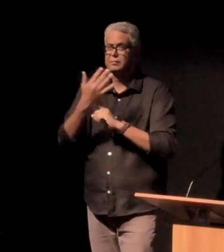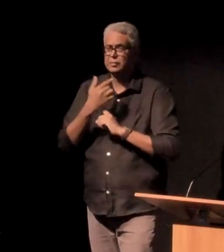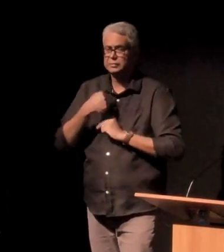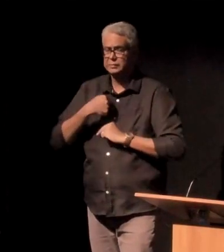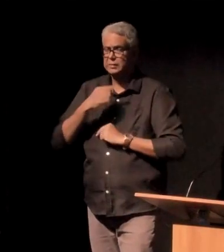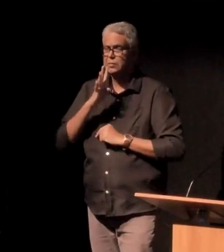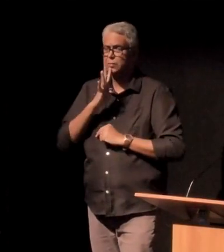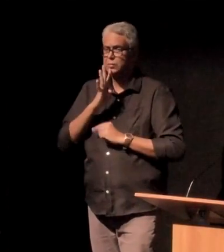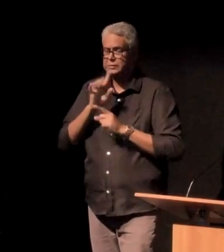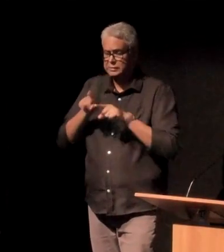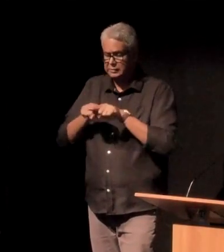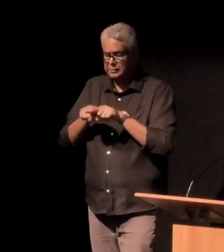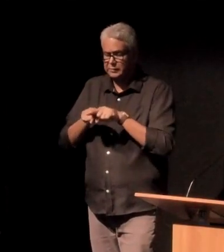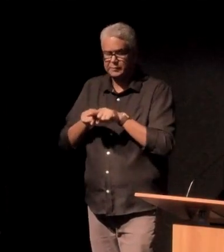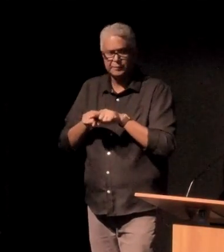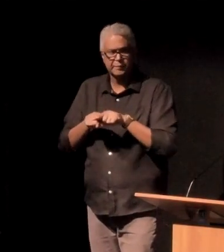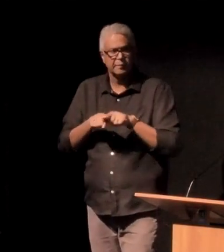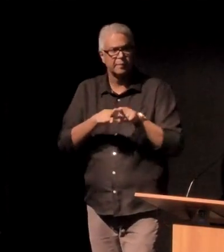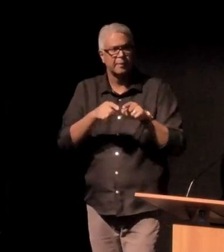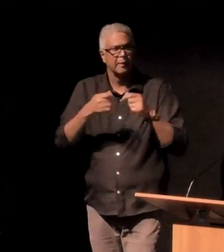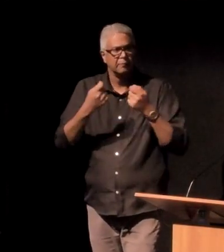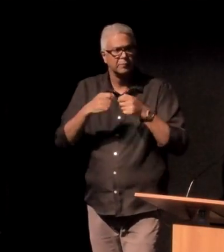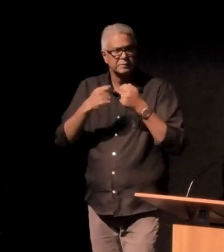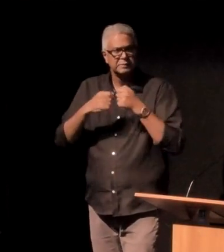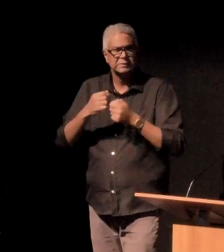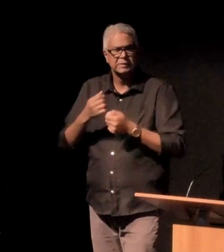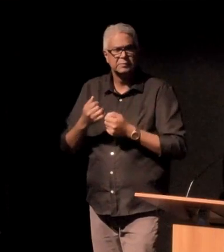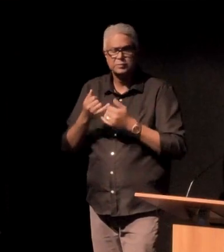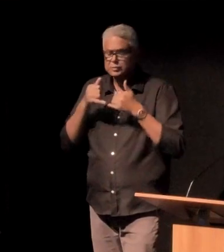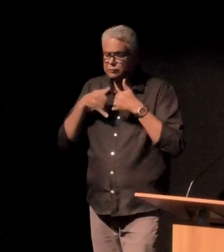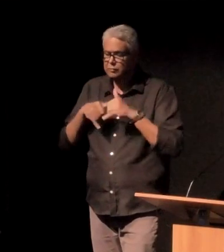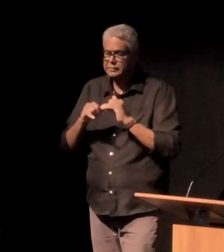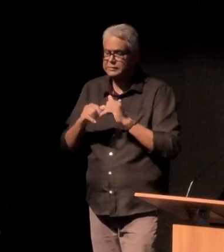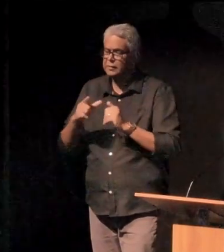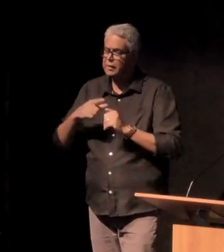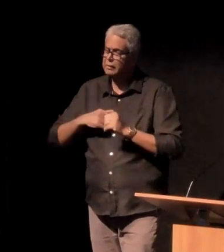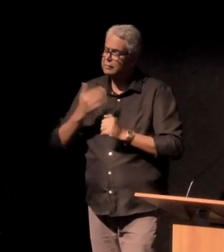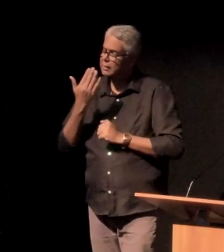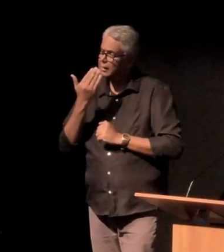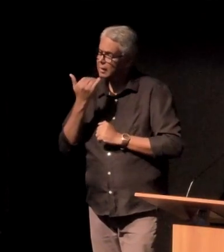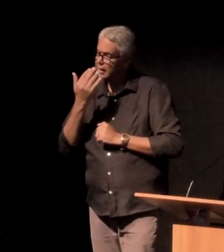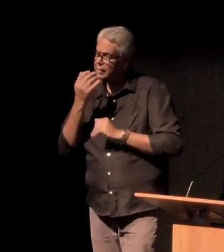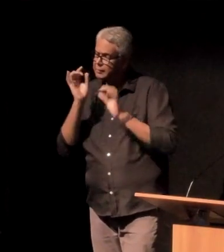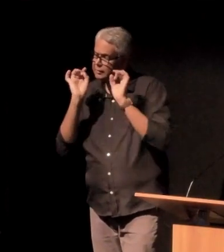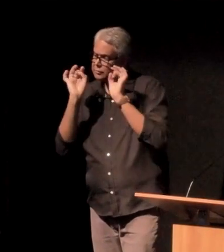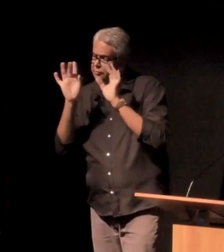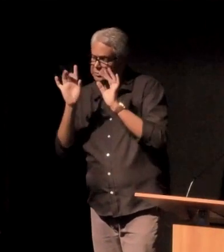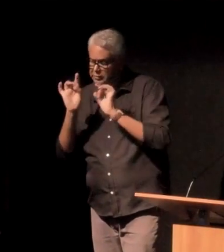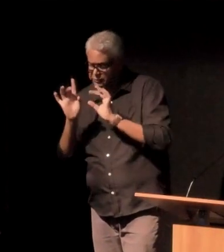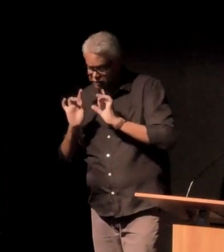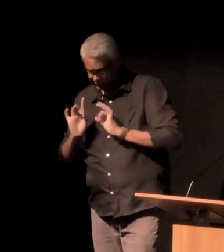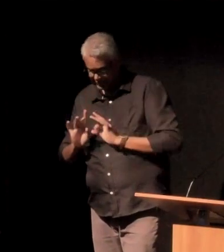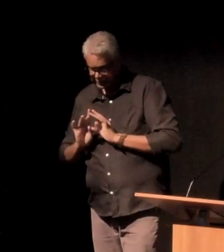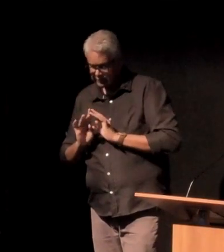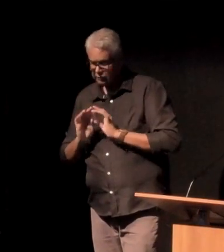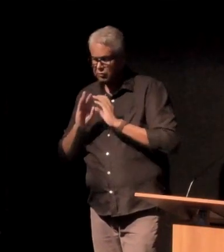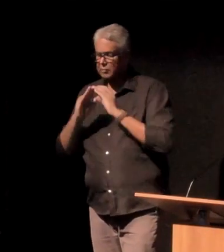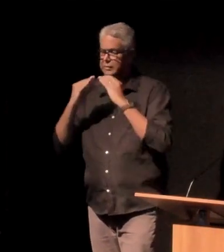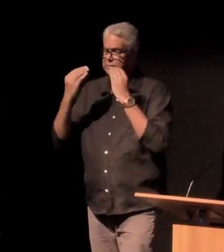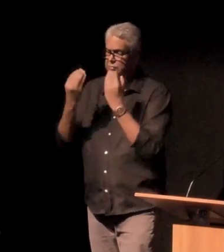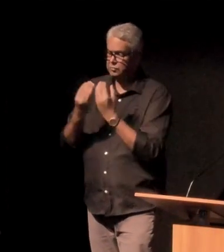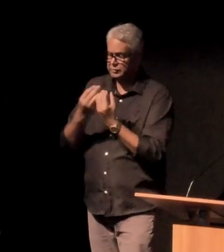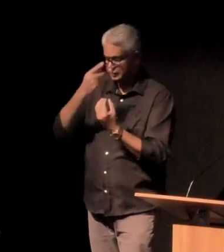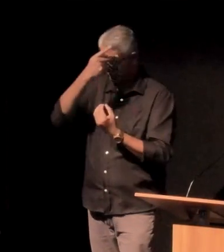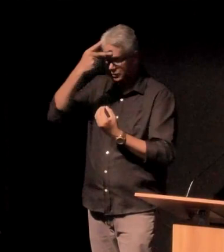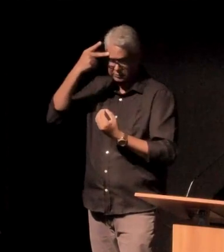dá para nos informar se tem algum alimento específico para essas Comunidades Quilombolas que não façam parte da alimentação tradicional